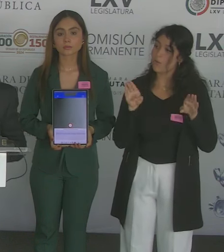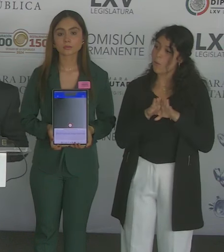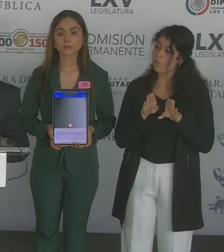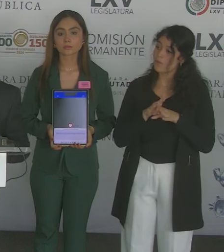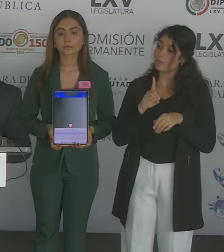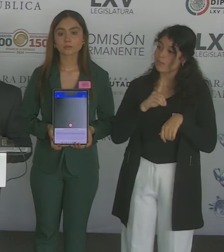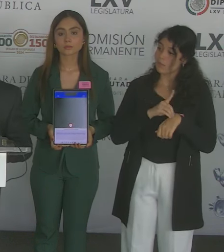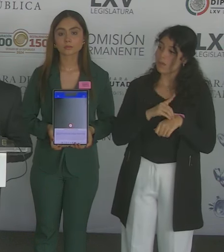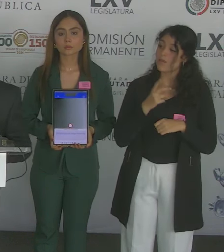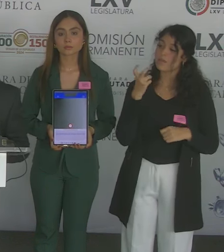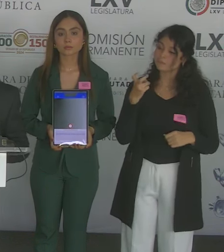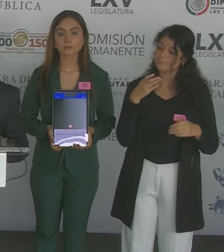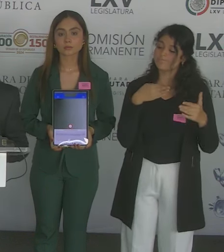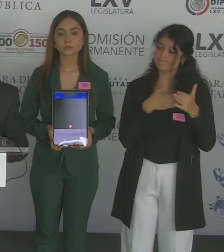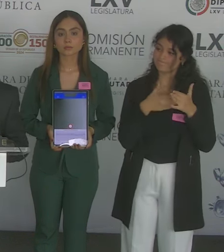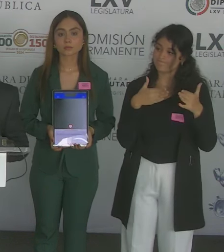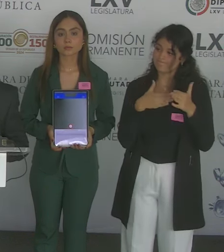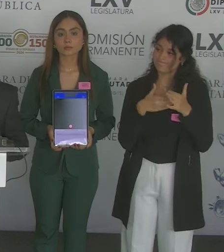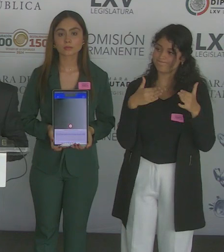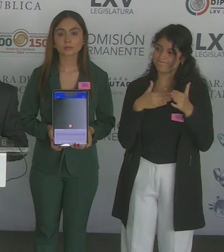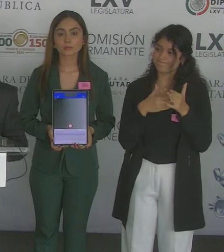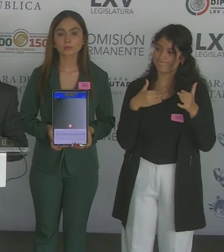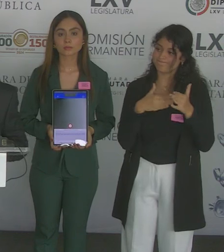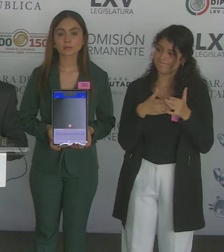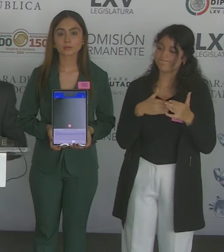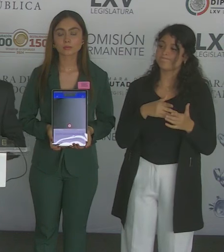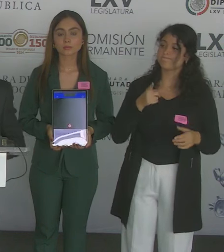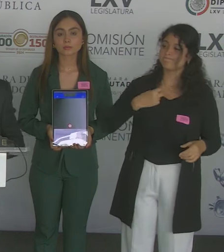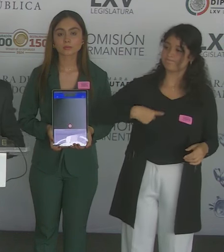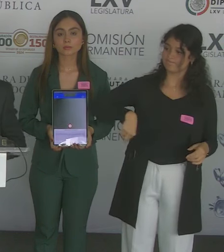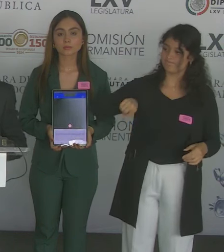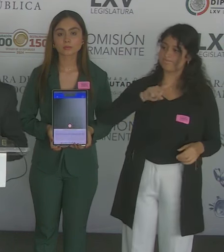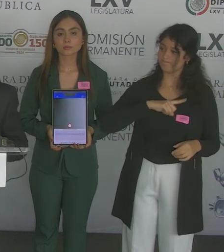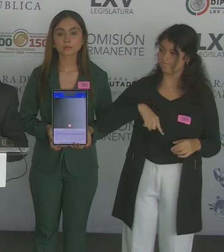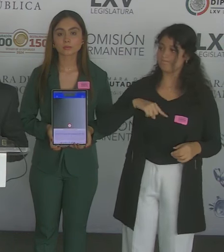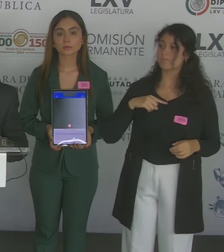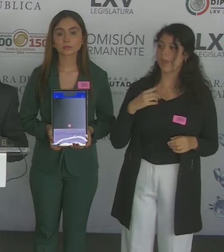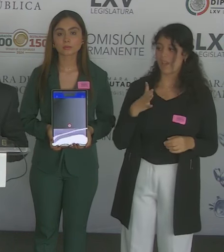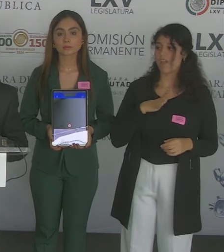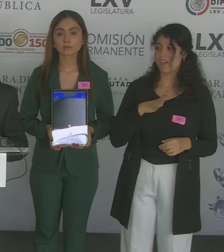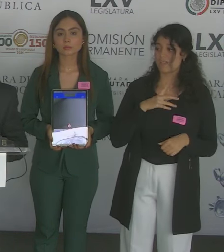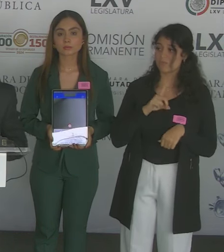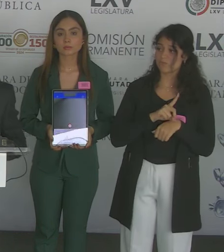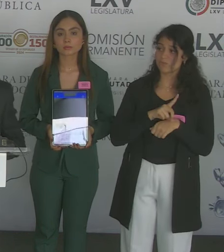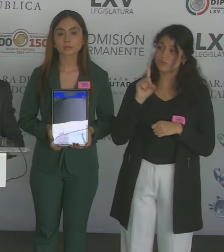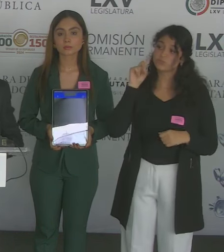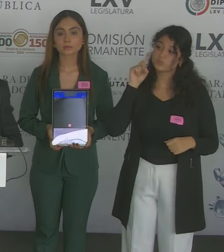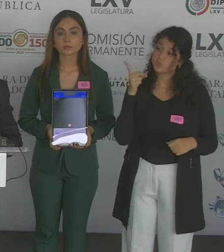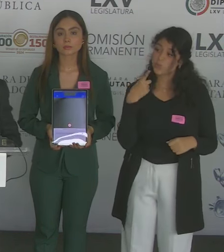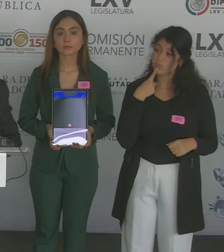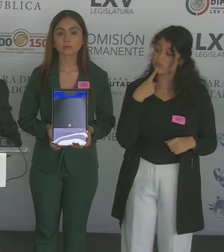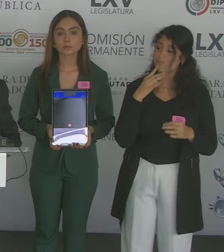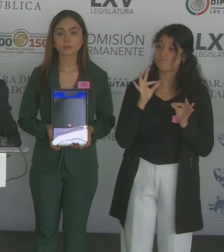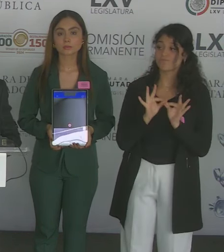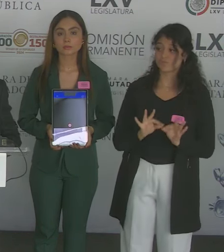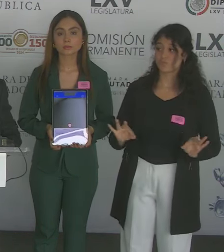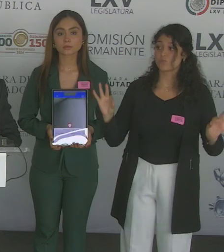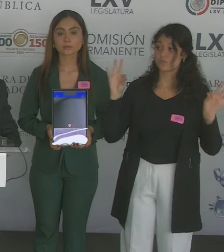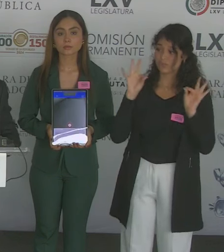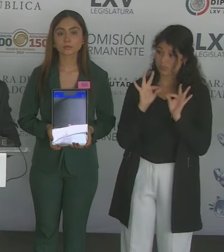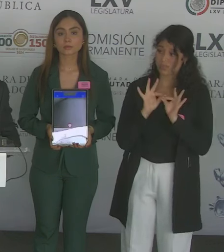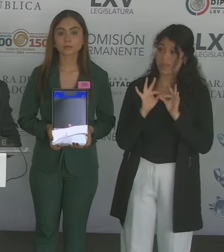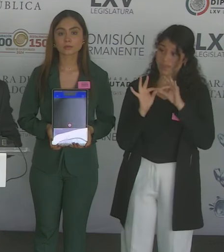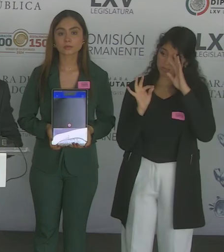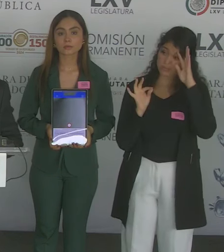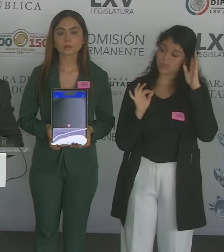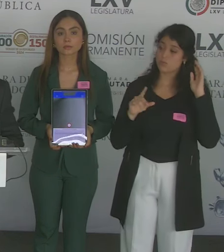esta Barrera que ellos y ellas si la padecen todos los días es fundamental que los